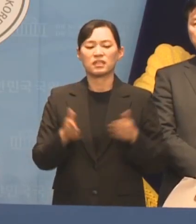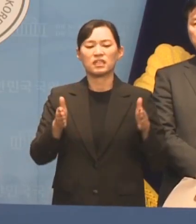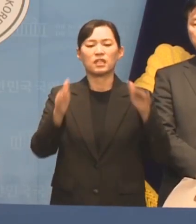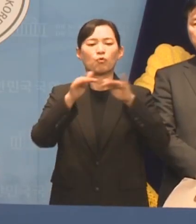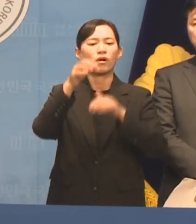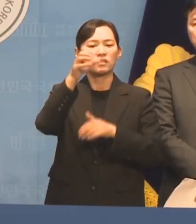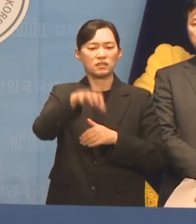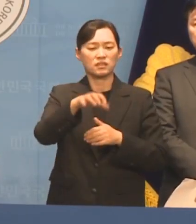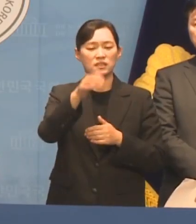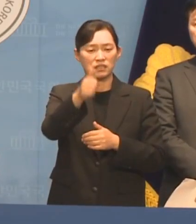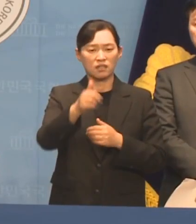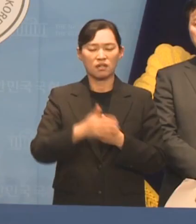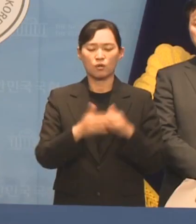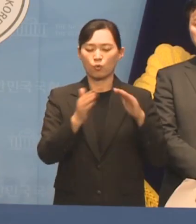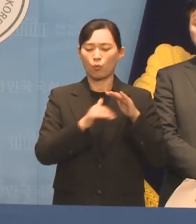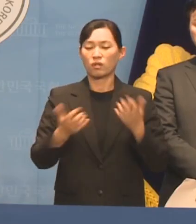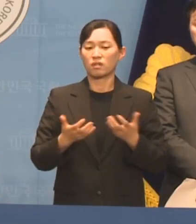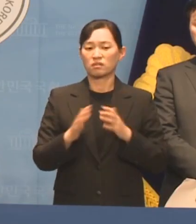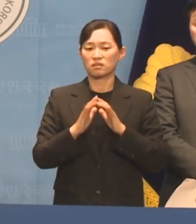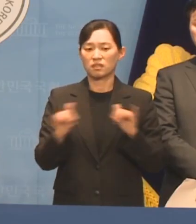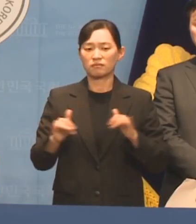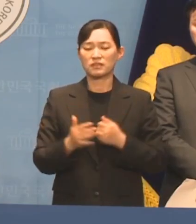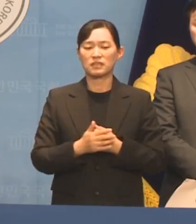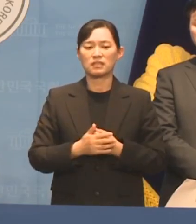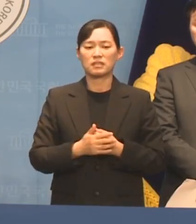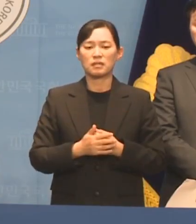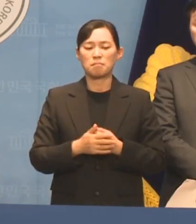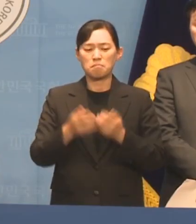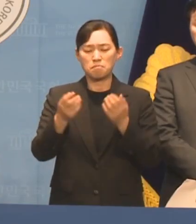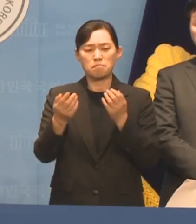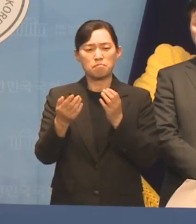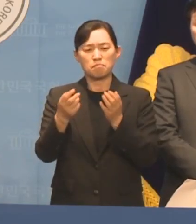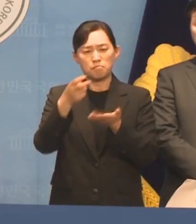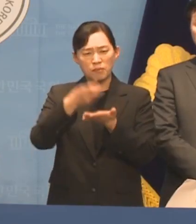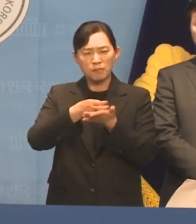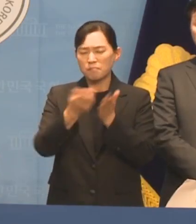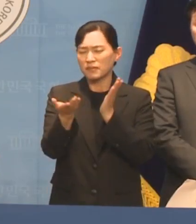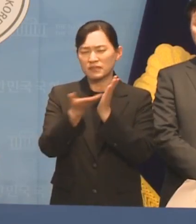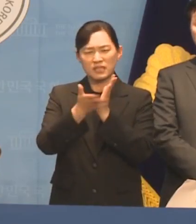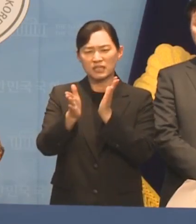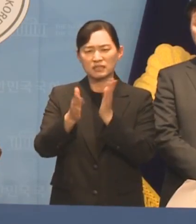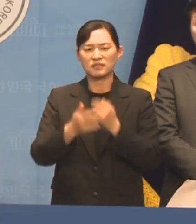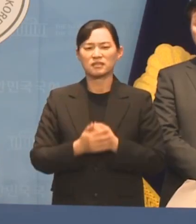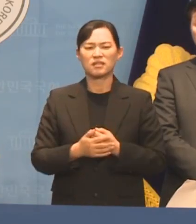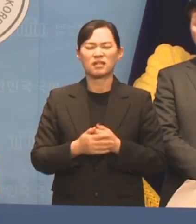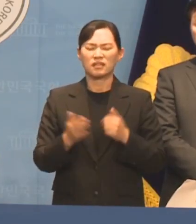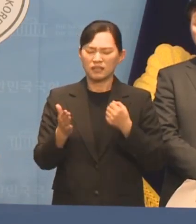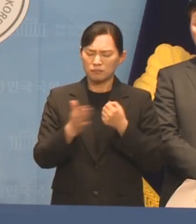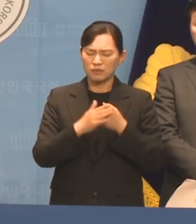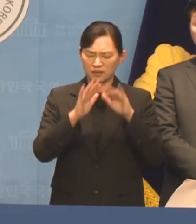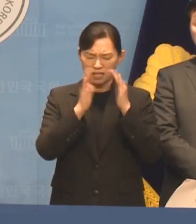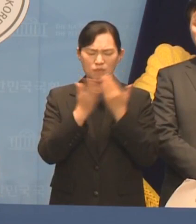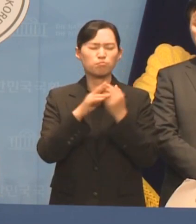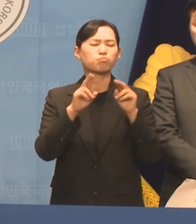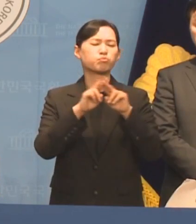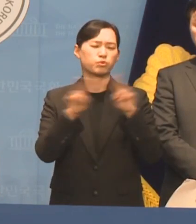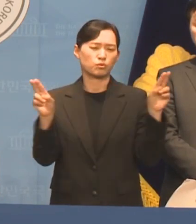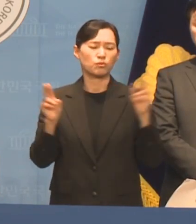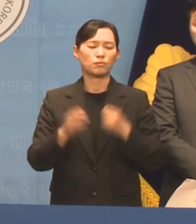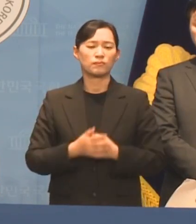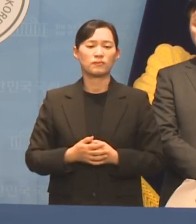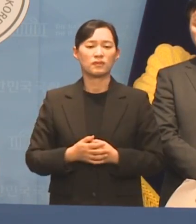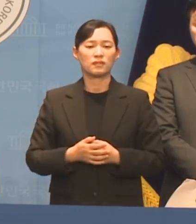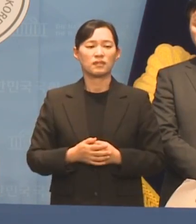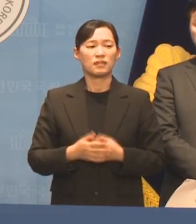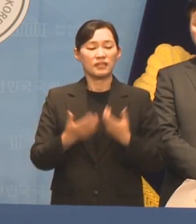기관장들과 공직자들은 사실상 적법성을 갖추지 못한 원천무효 인사이므로